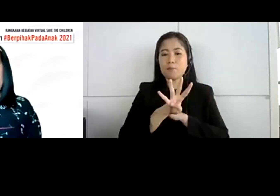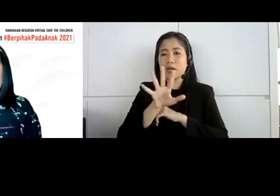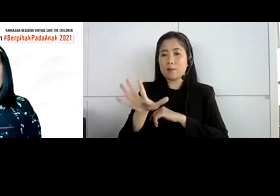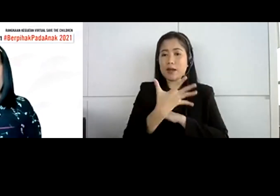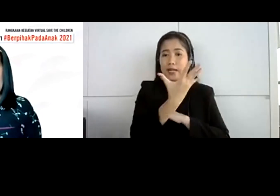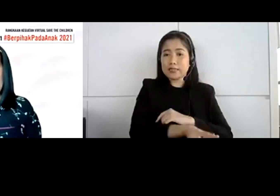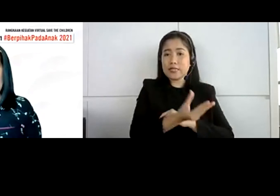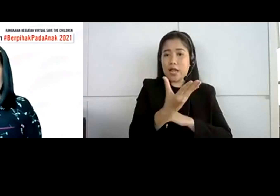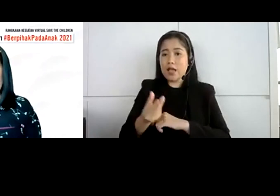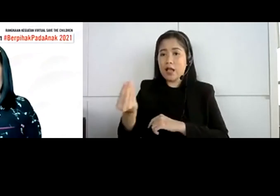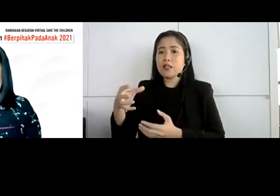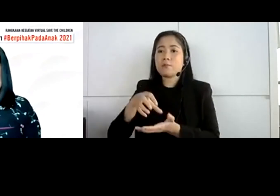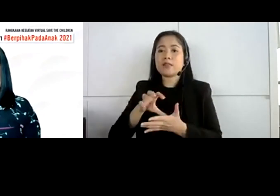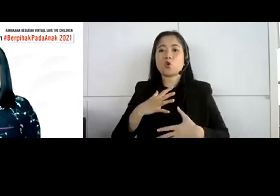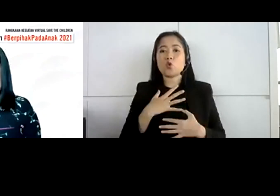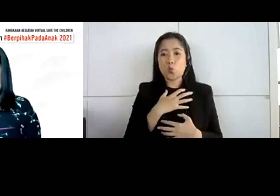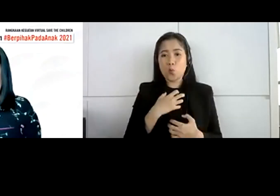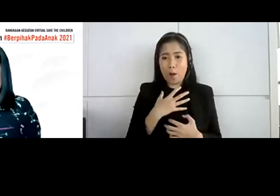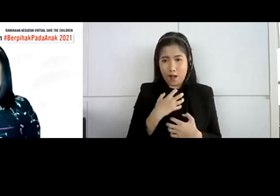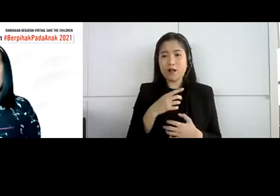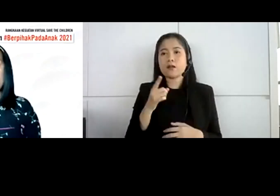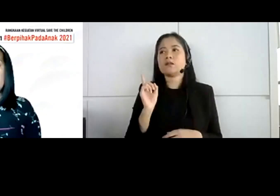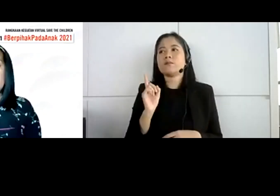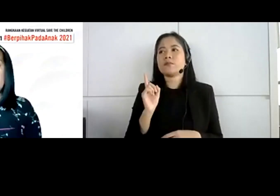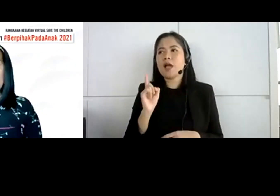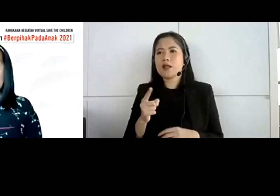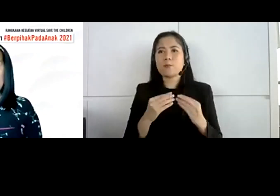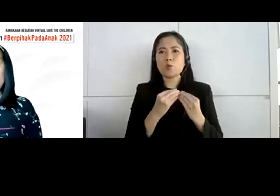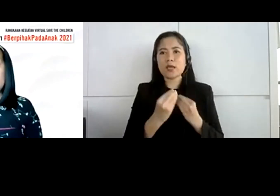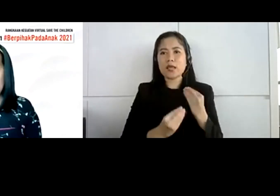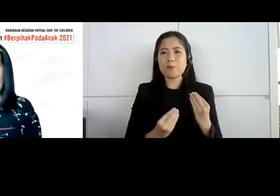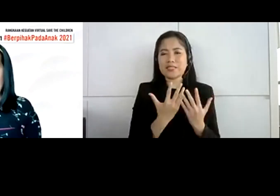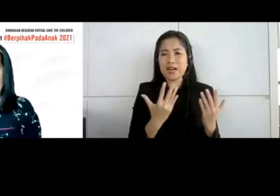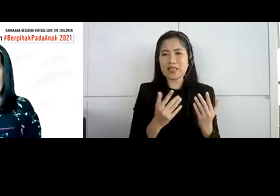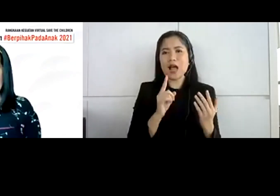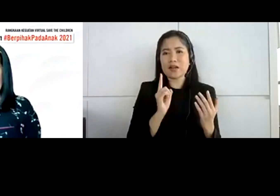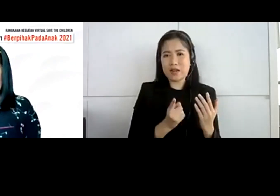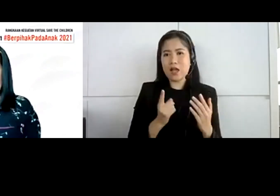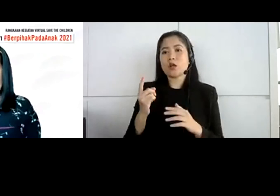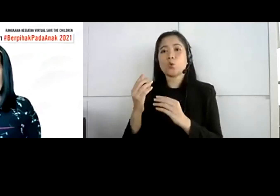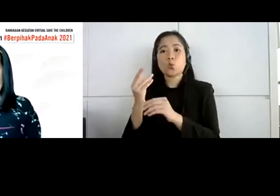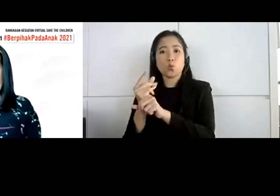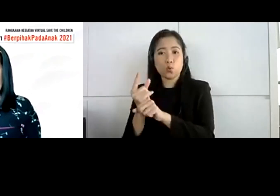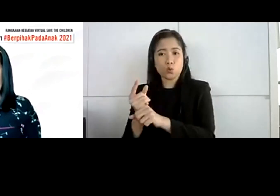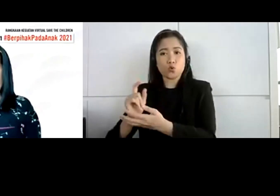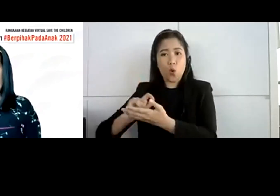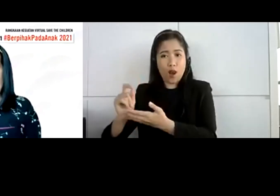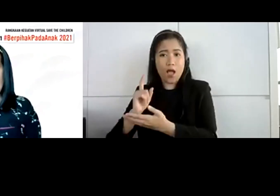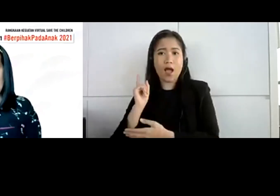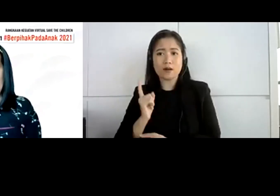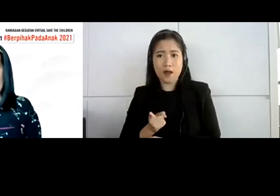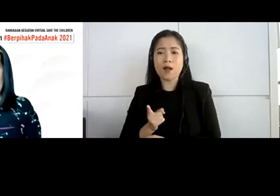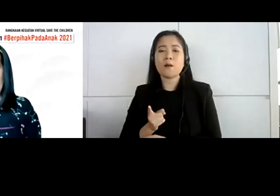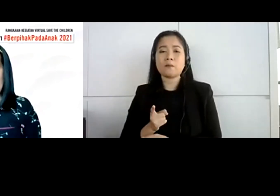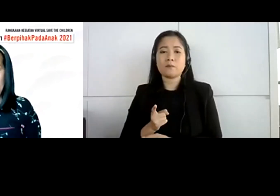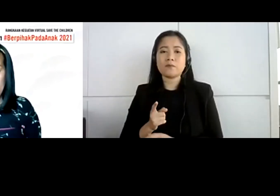yang beranggotakan itu perwakilan masyarakat, termasuk dari guru-guru di sekolah, dan juga